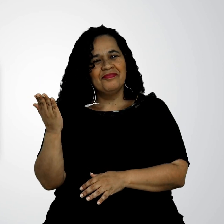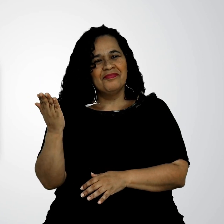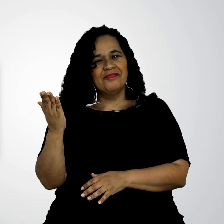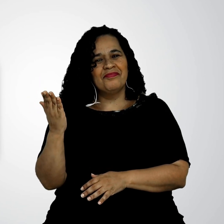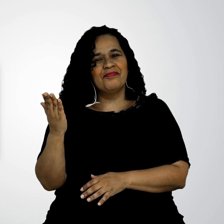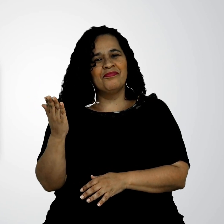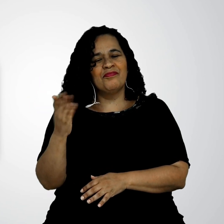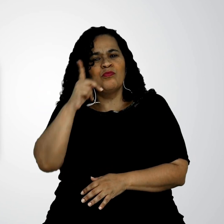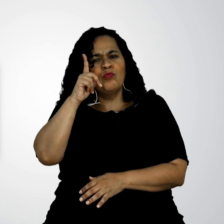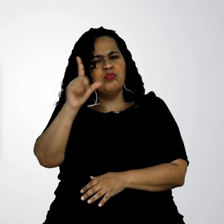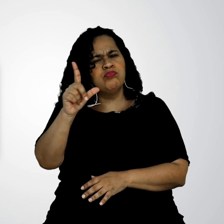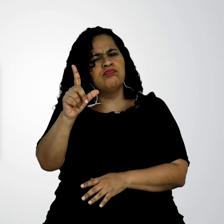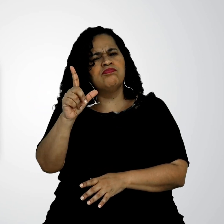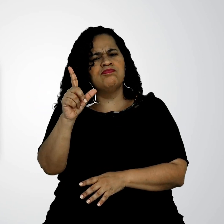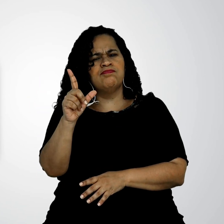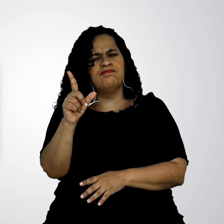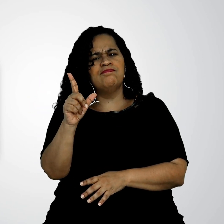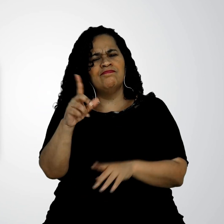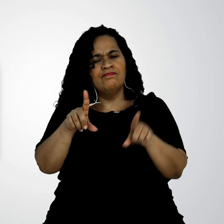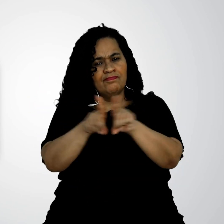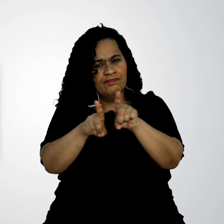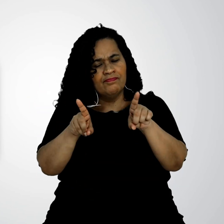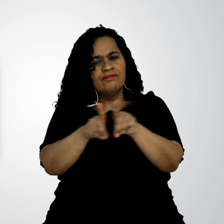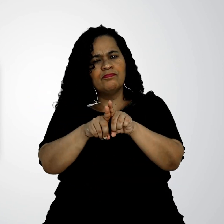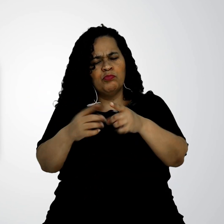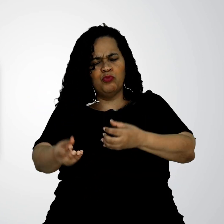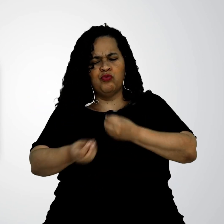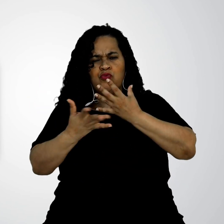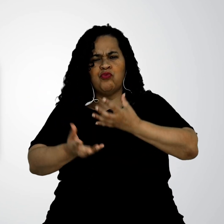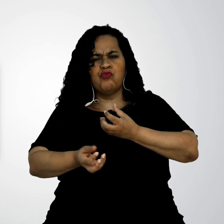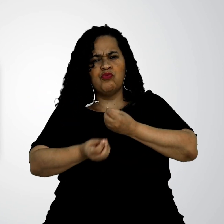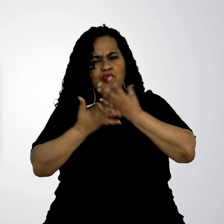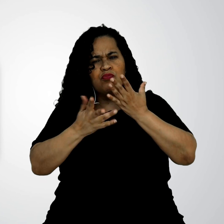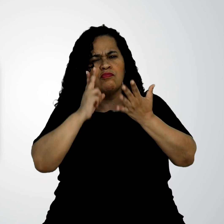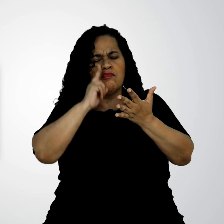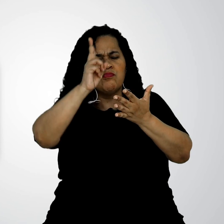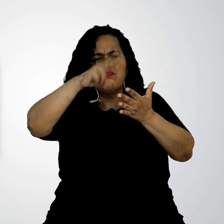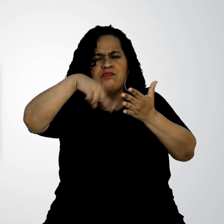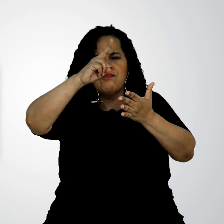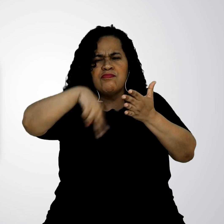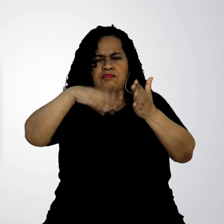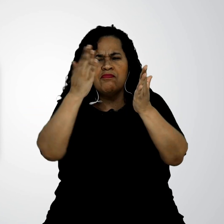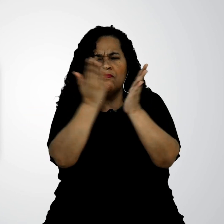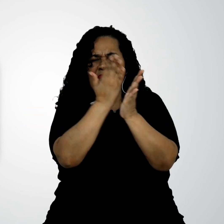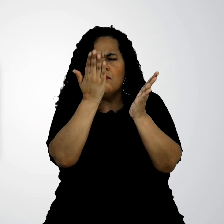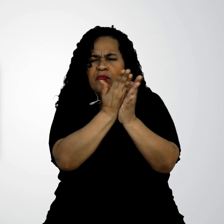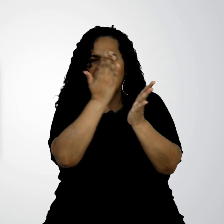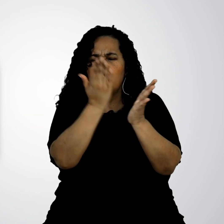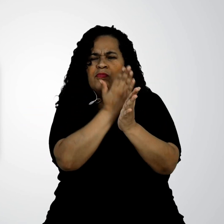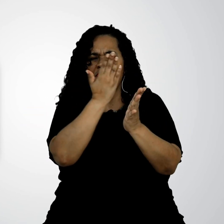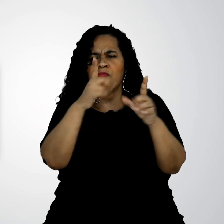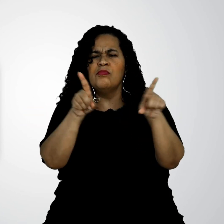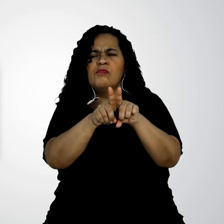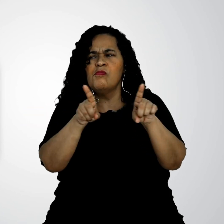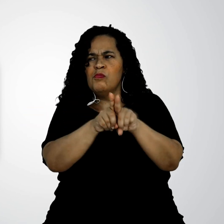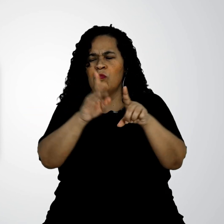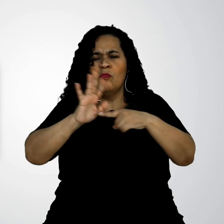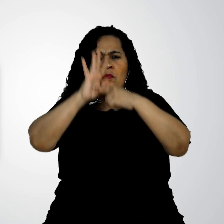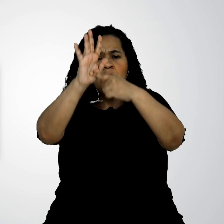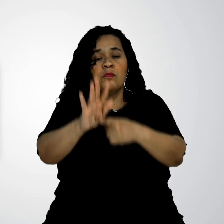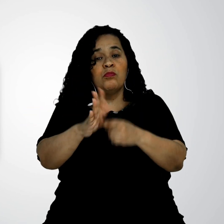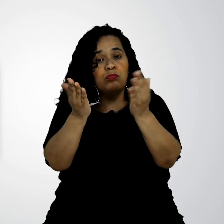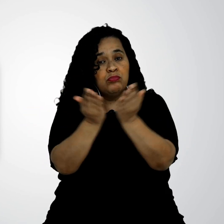pode procurar ferramentas, informações, ler livros que sejam todos da ordem